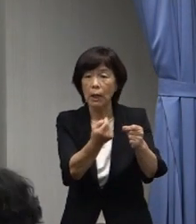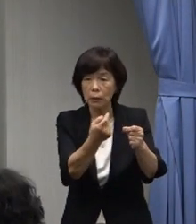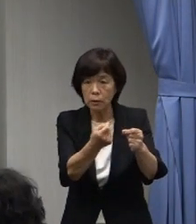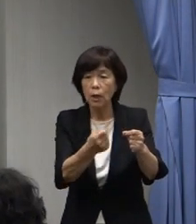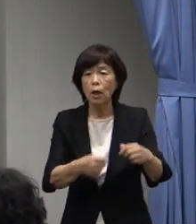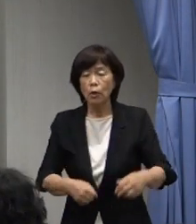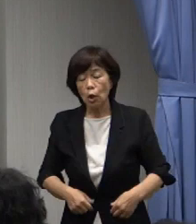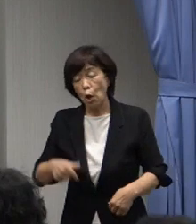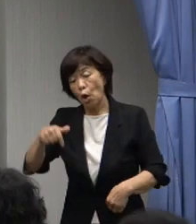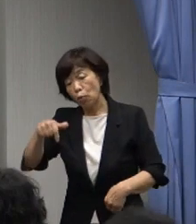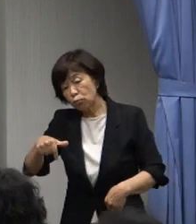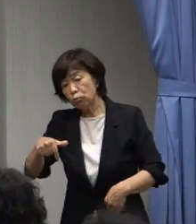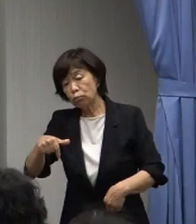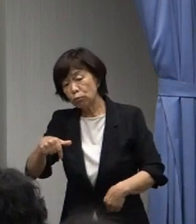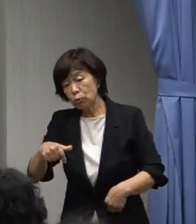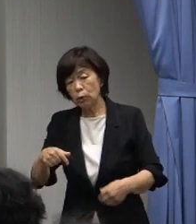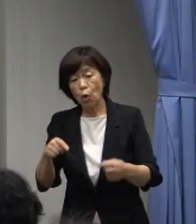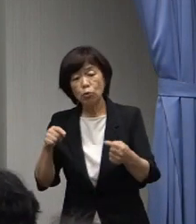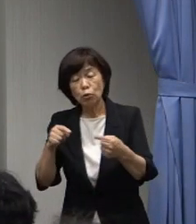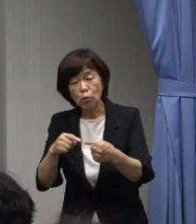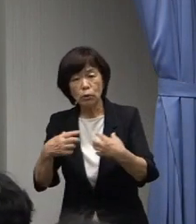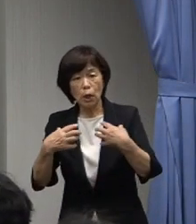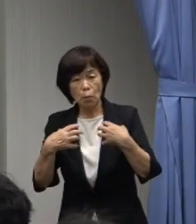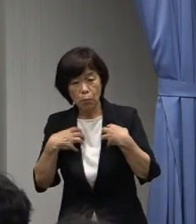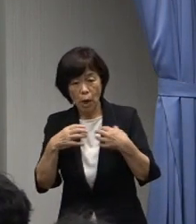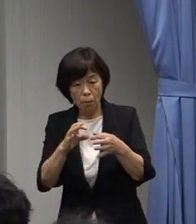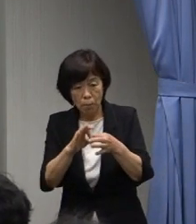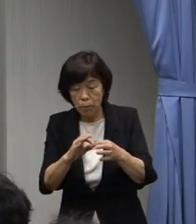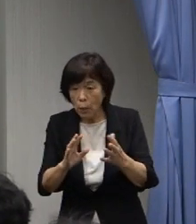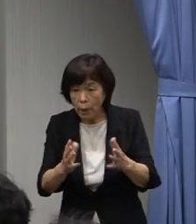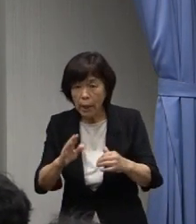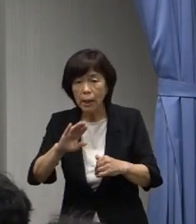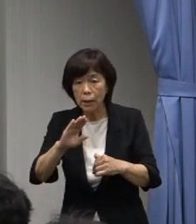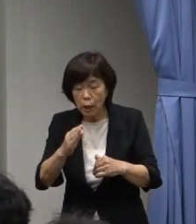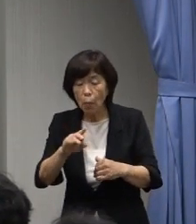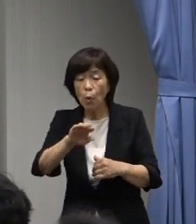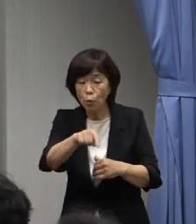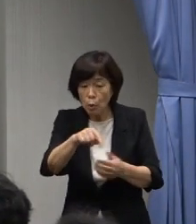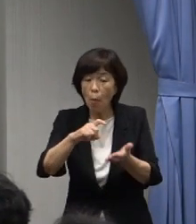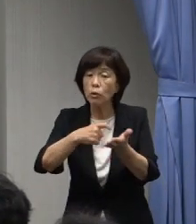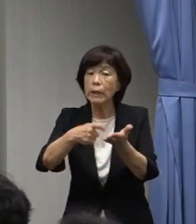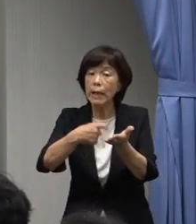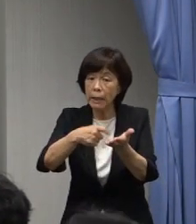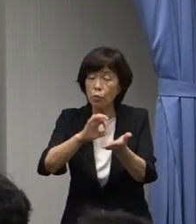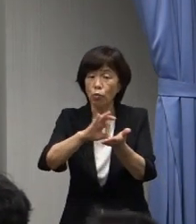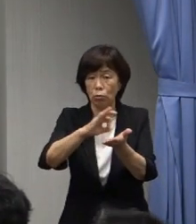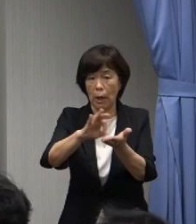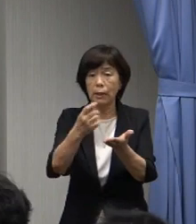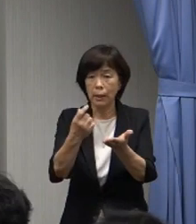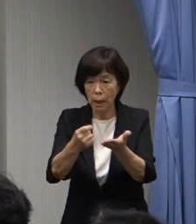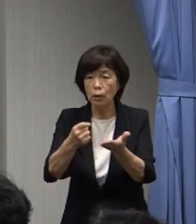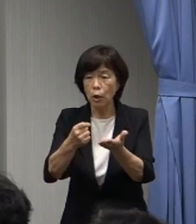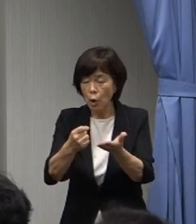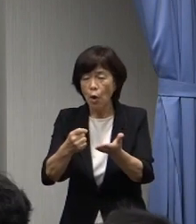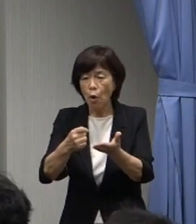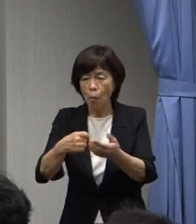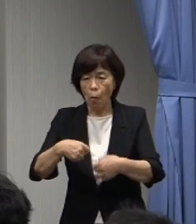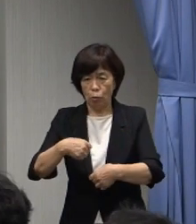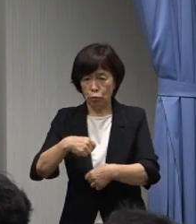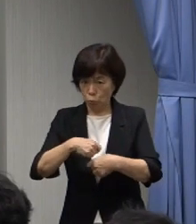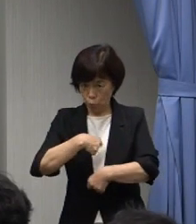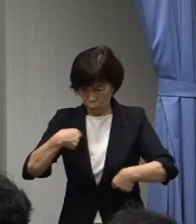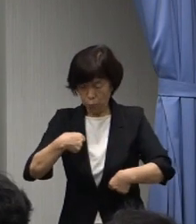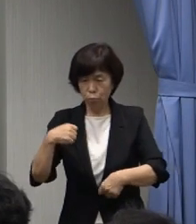直接の府の事業では ありませんけれども、でもこれは当然税で行われていることですから許されることではない